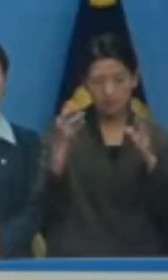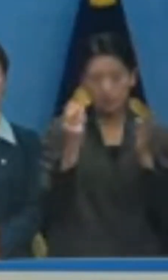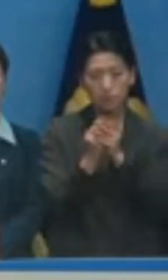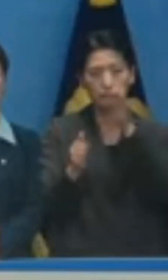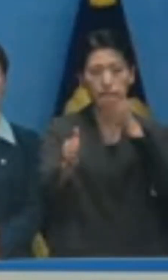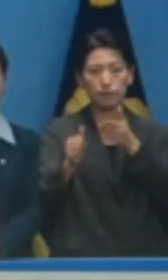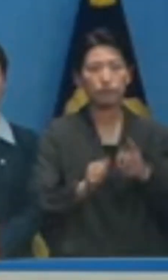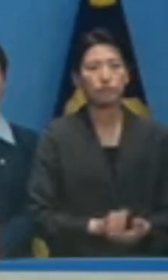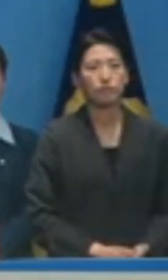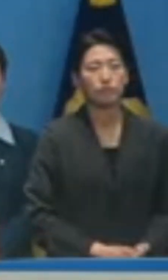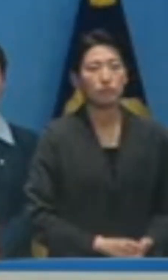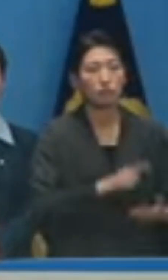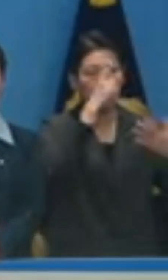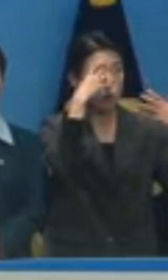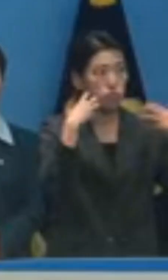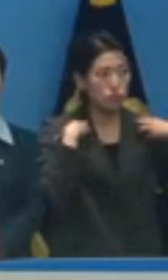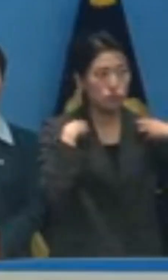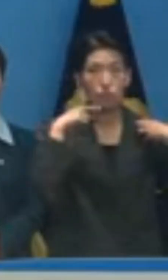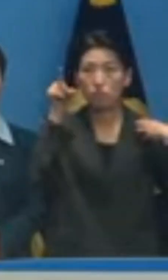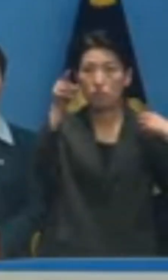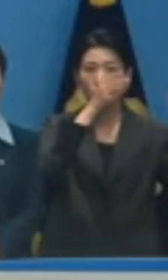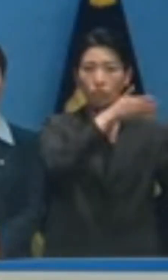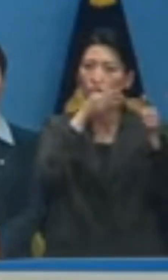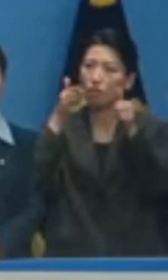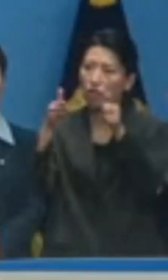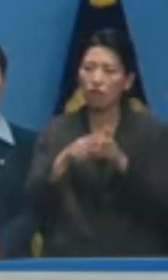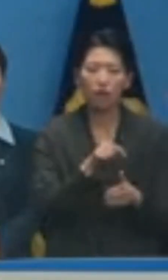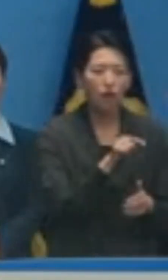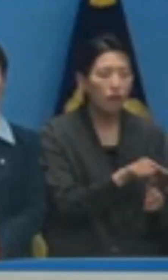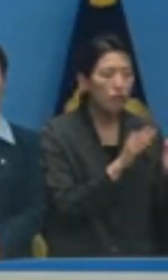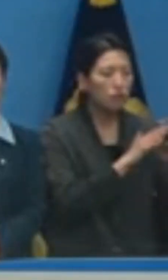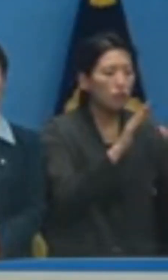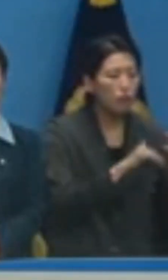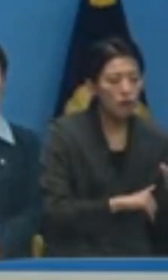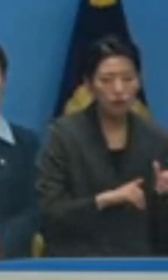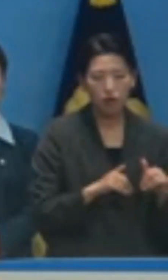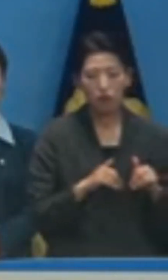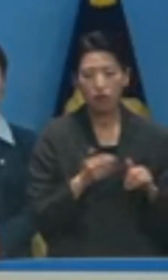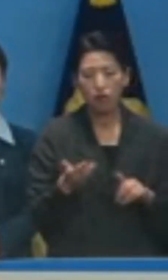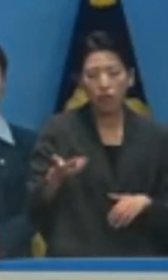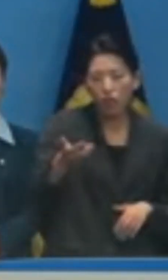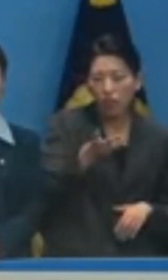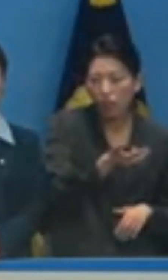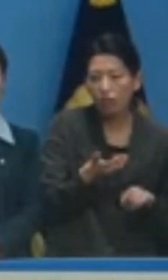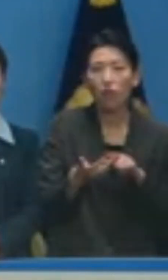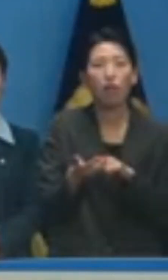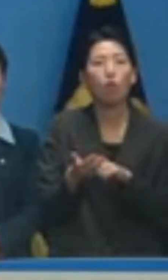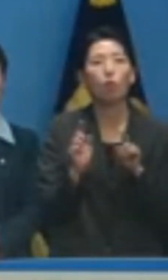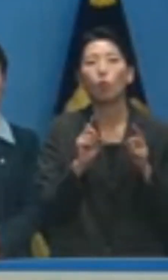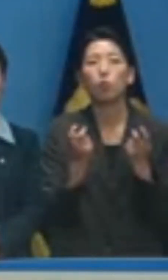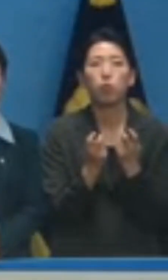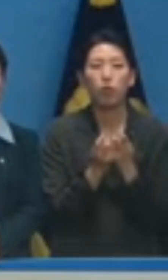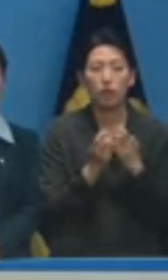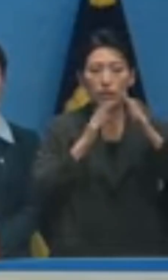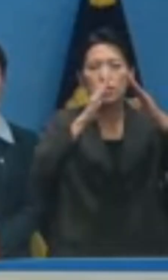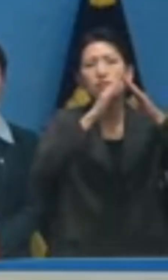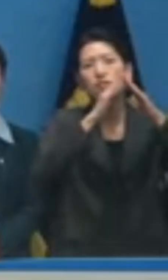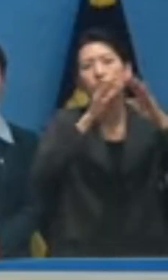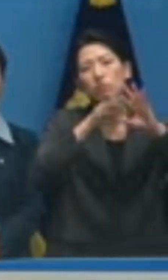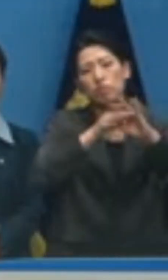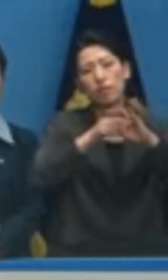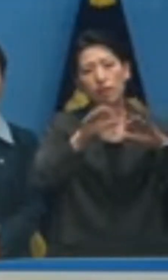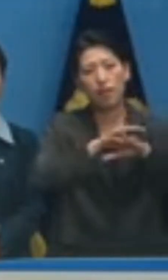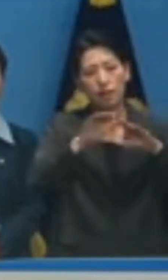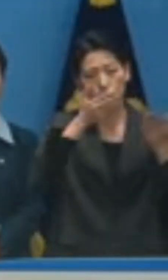둘째, 정부와 포스코 ENC는 집으로 돌아가지 못하는 주민들을 위한 주거 대책 마련을 해야